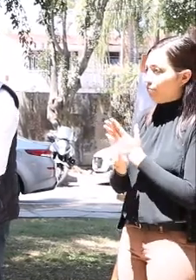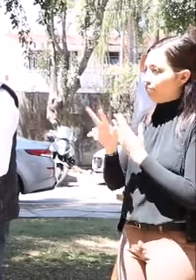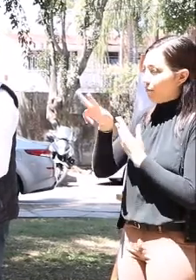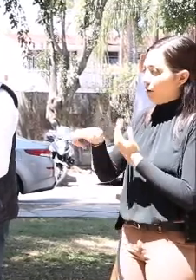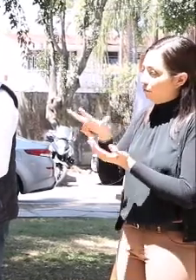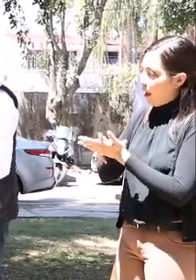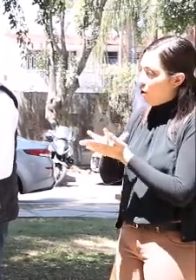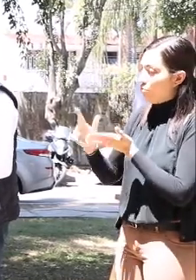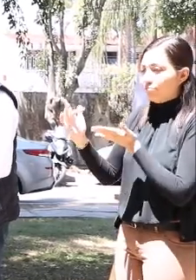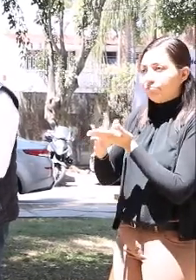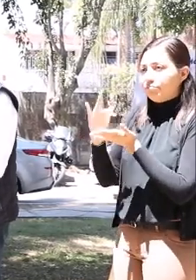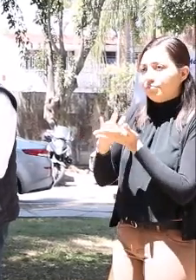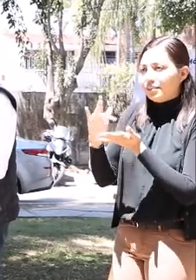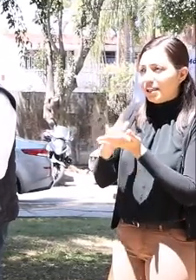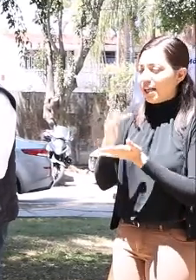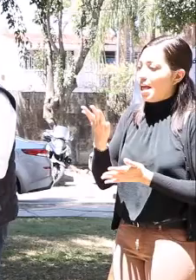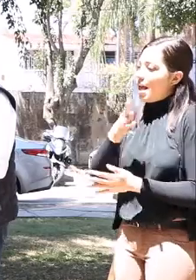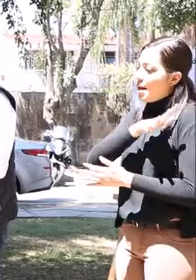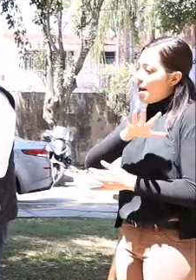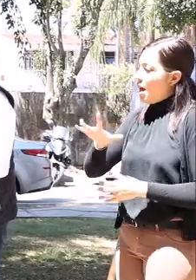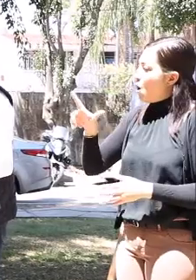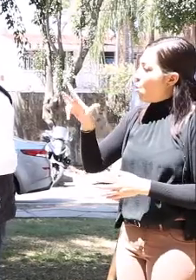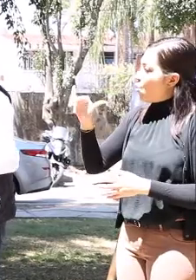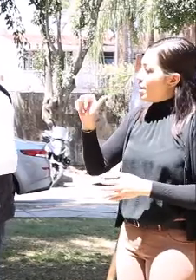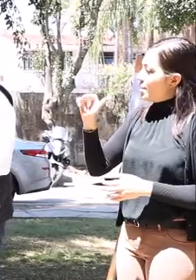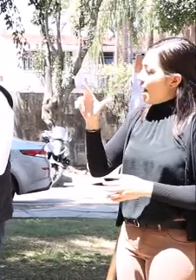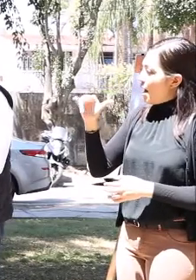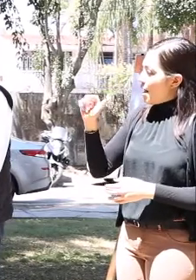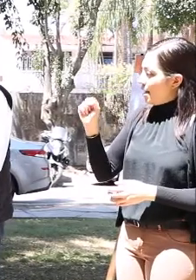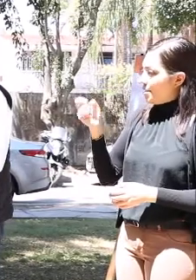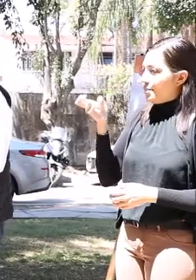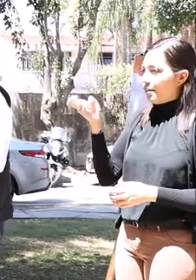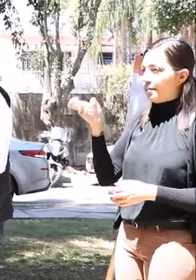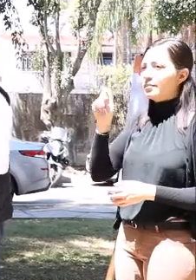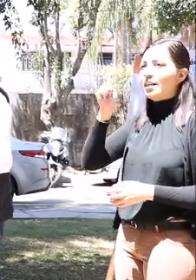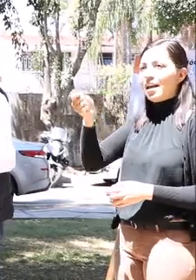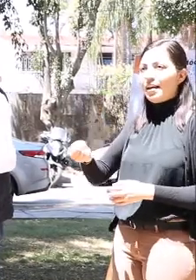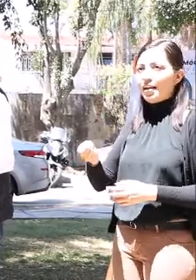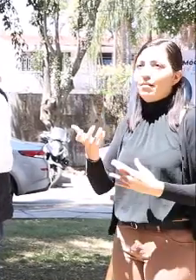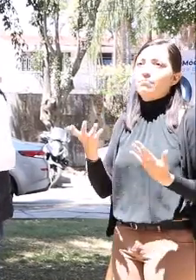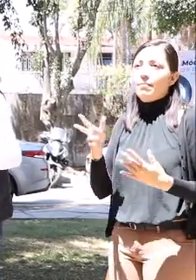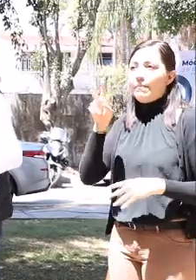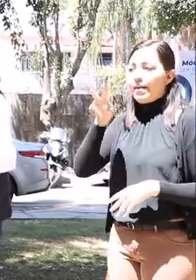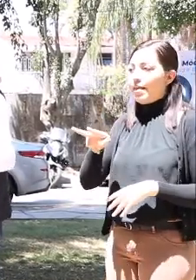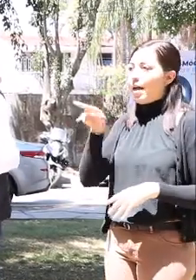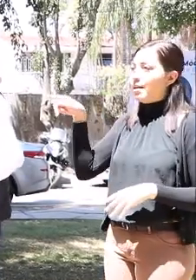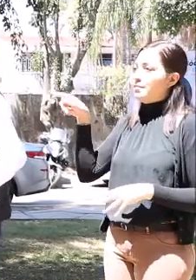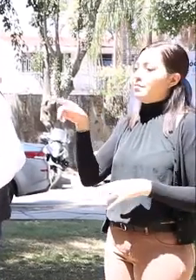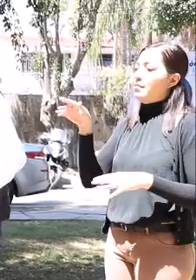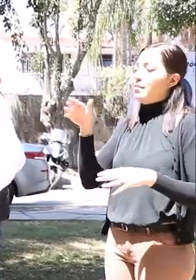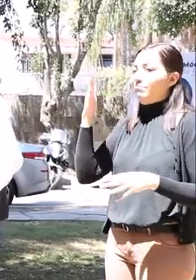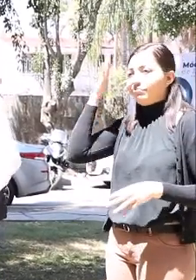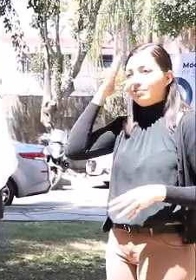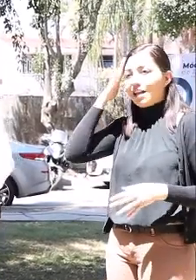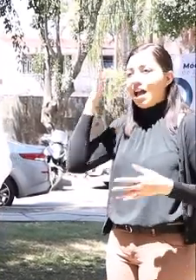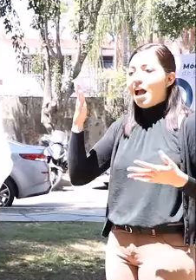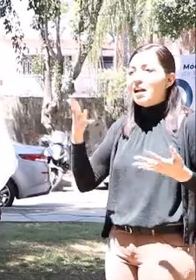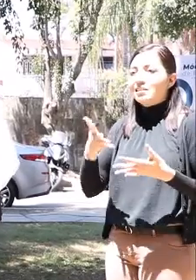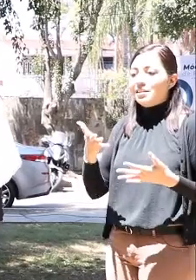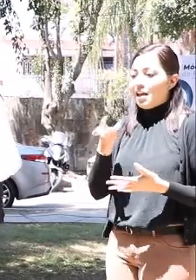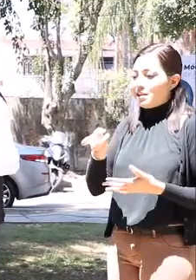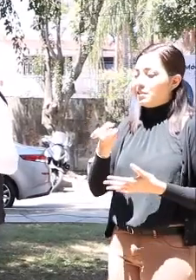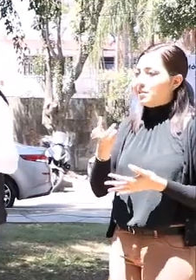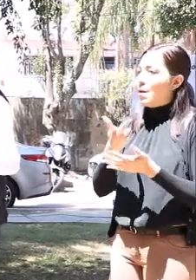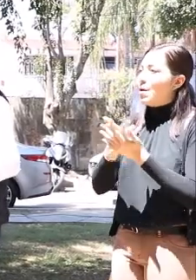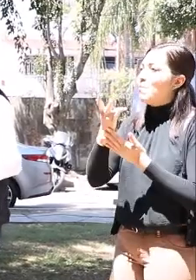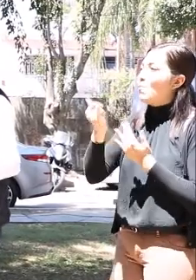dado, y por supuesto al general Luis Arias, que quien es realmente el eje central de este proyecto